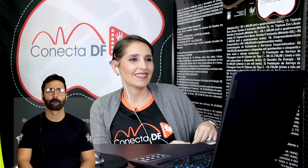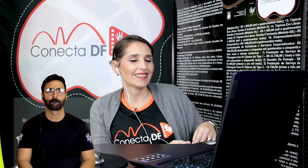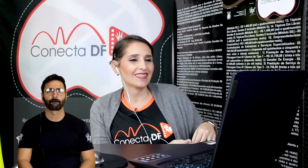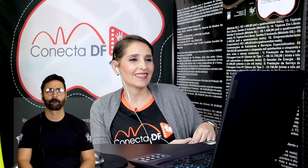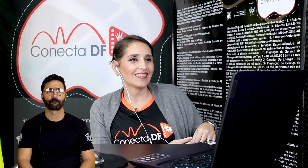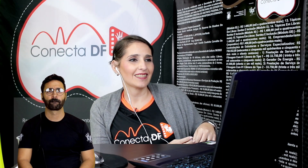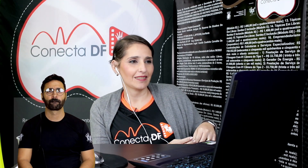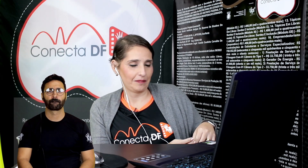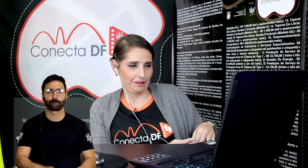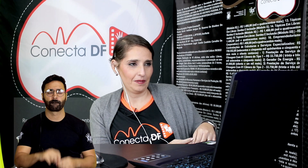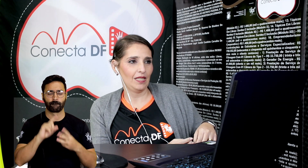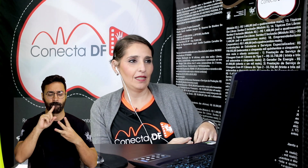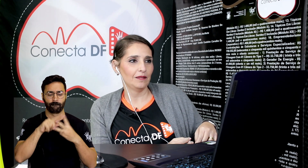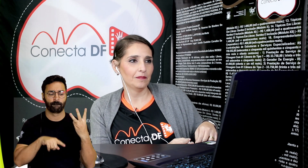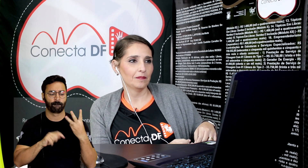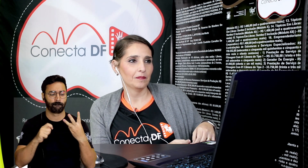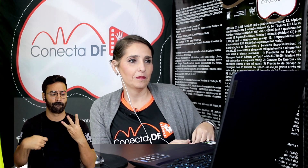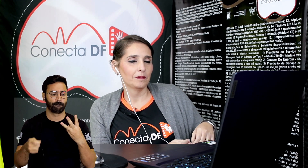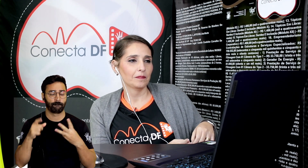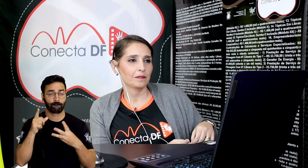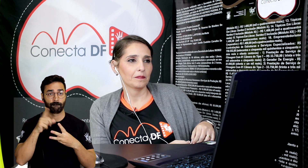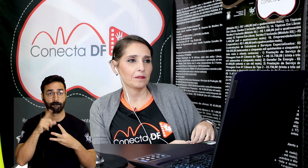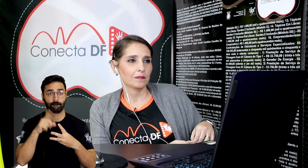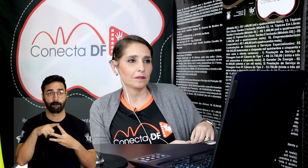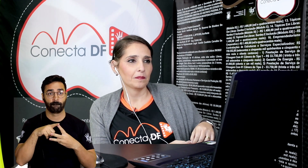3 sinais. Sim.